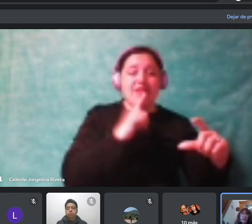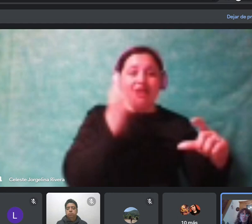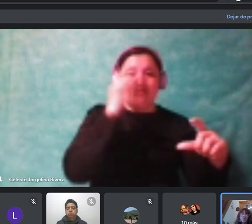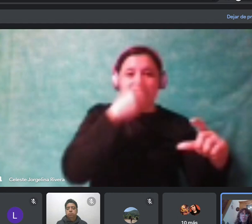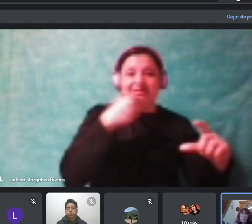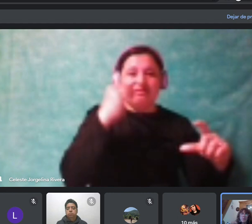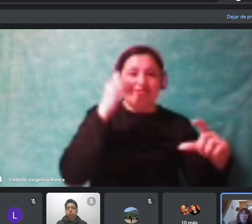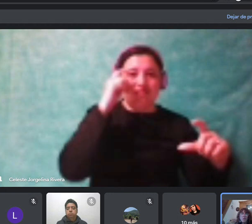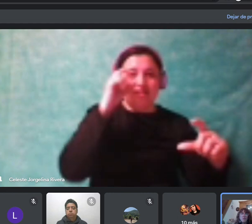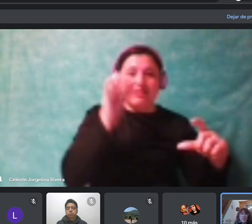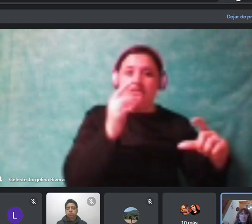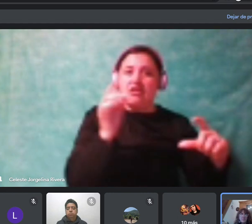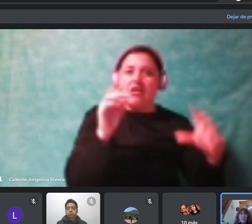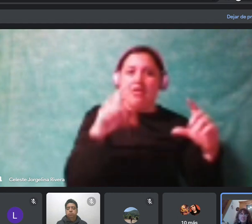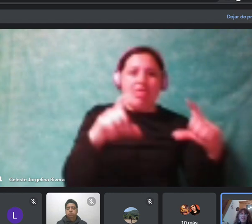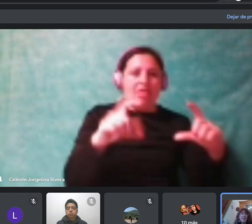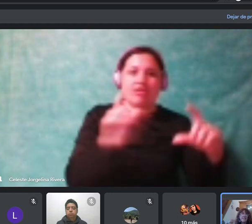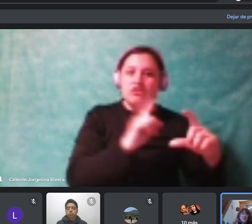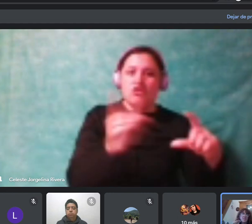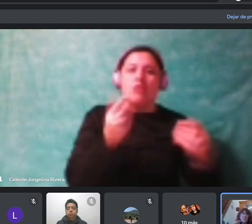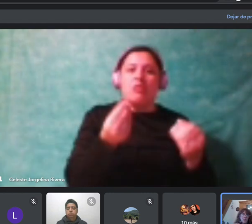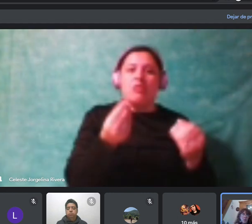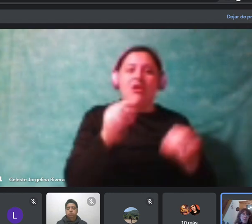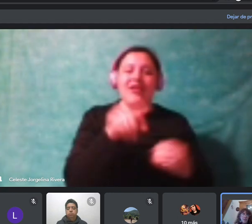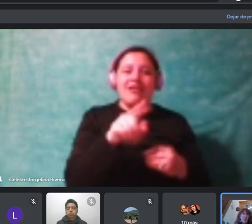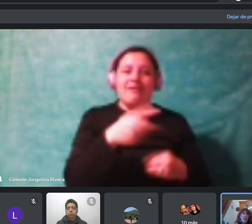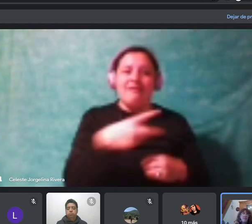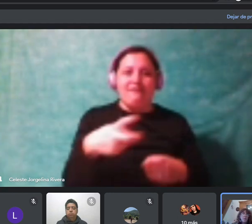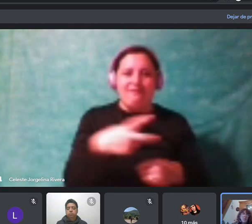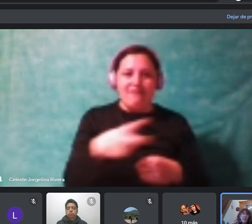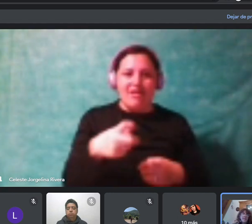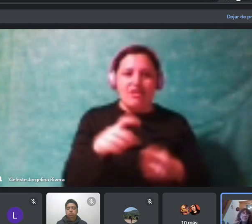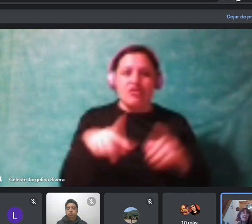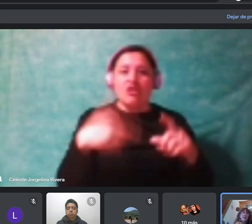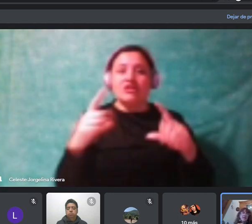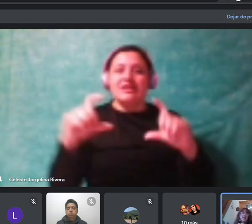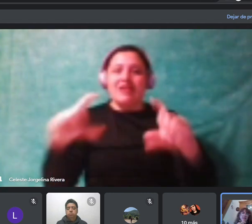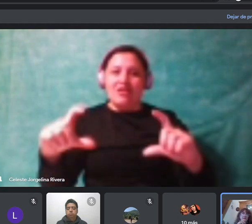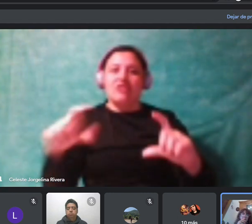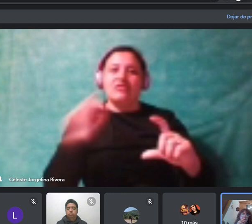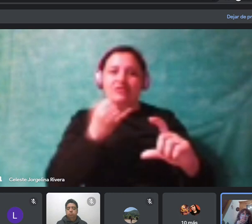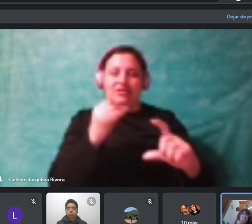fuera. Entonces pasamos de investments a teacher support. Y después.